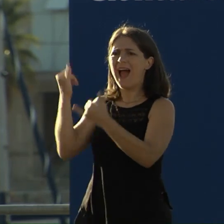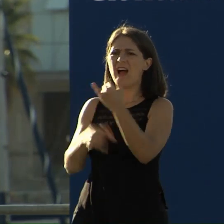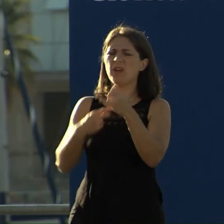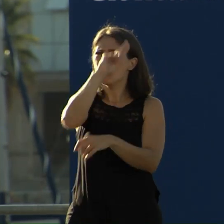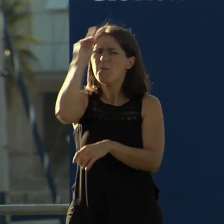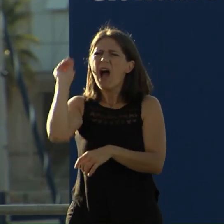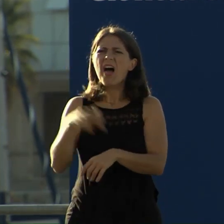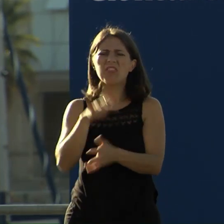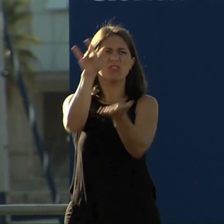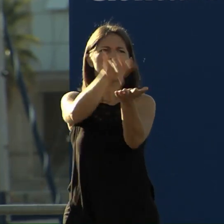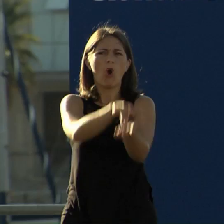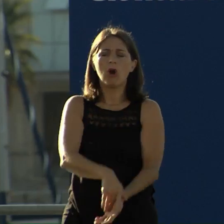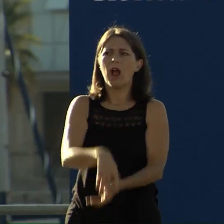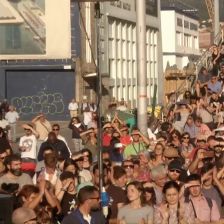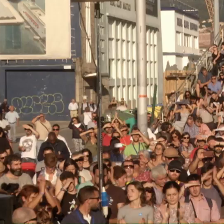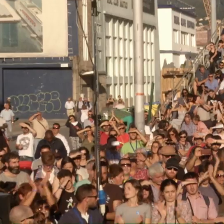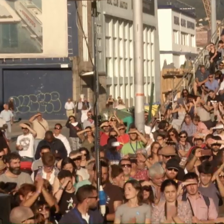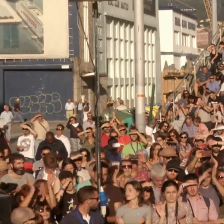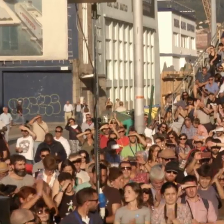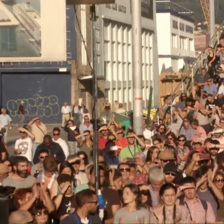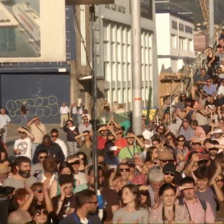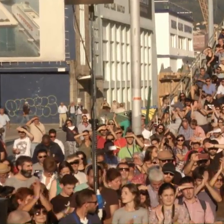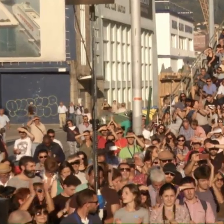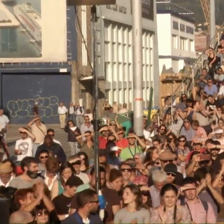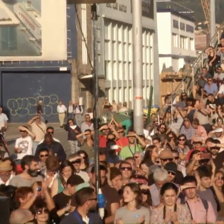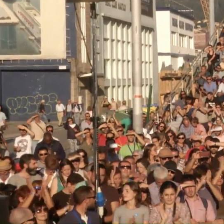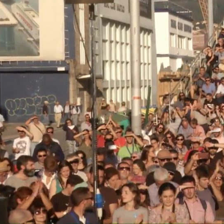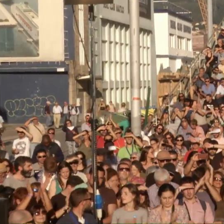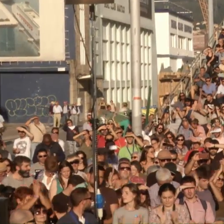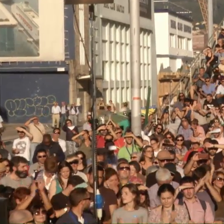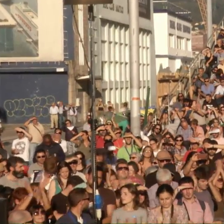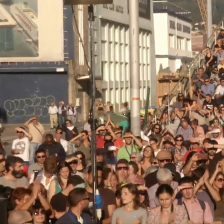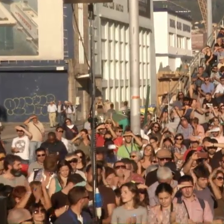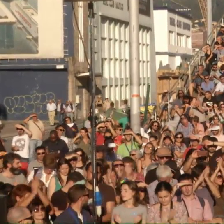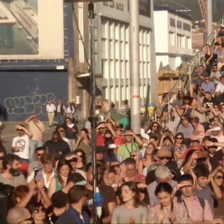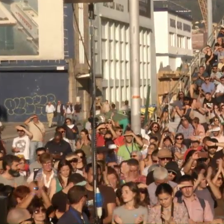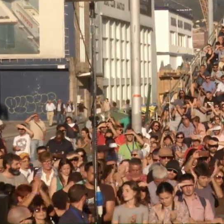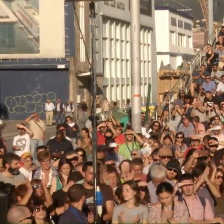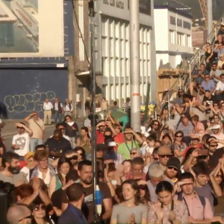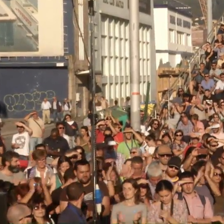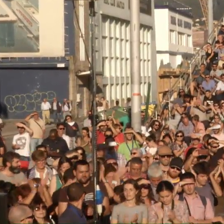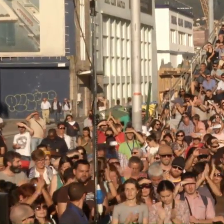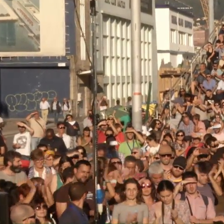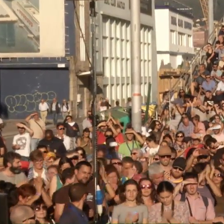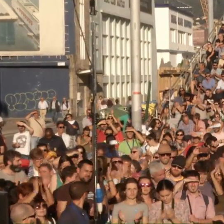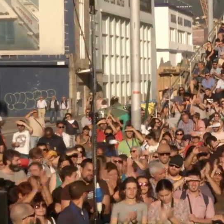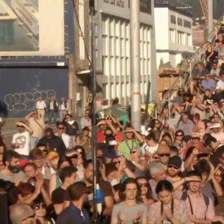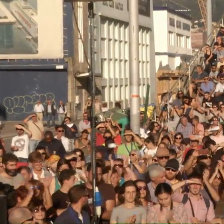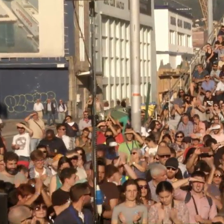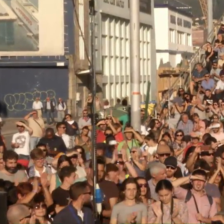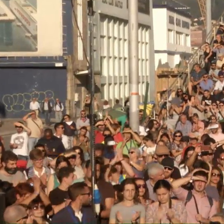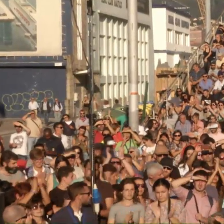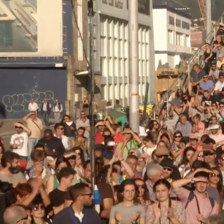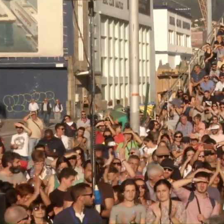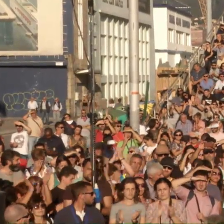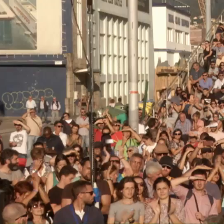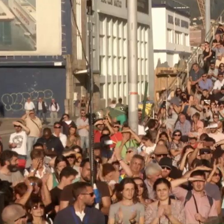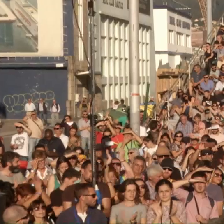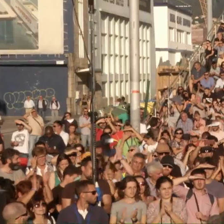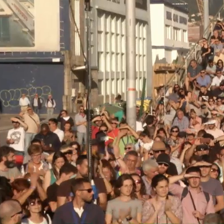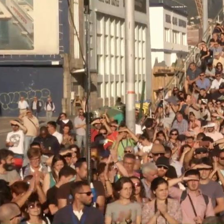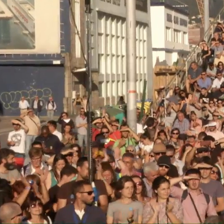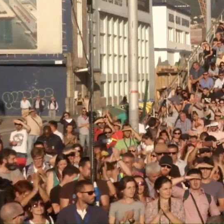Madrid, en Barcelona, en Cádiz, en Coruña, en Ferrol, en Compostela. Que a nadie se le olvide que ya estamos gobernando.